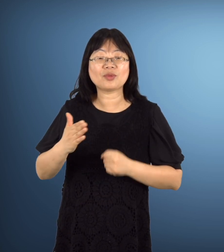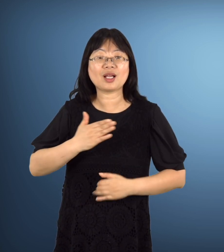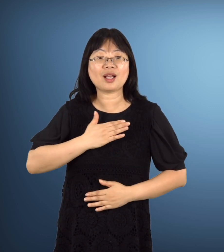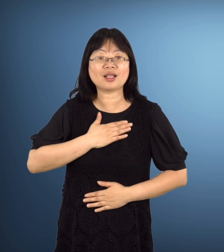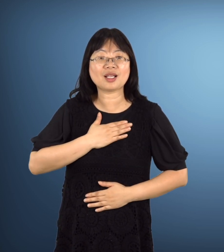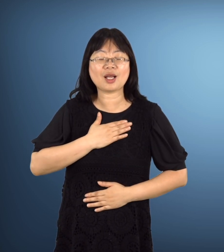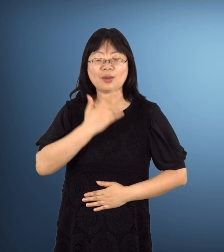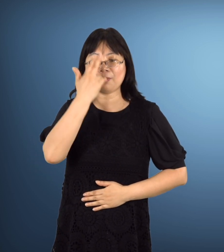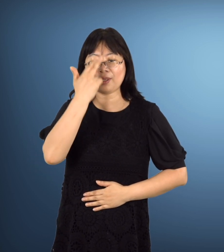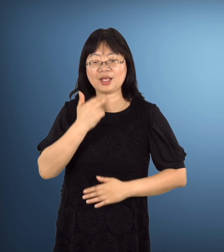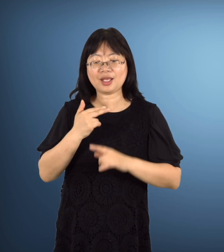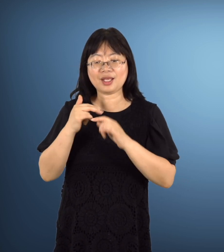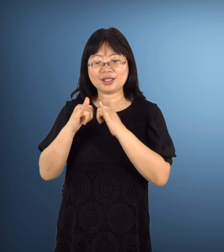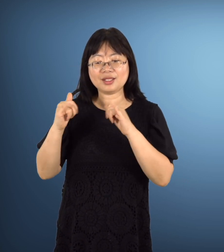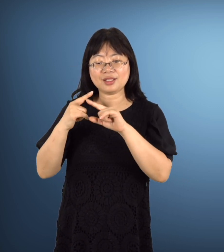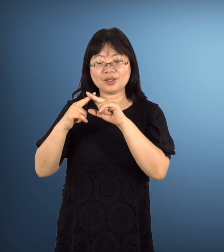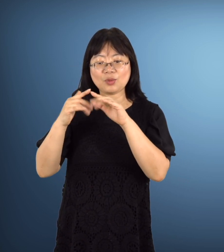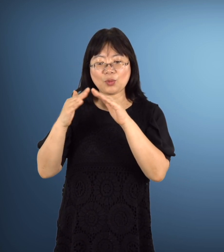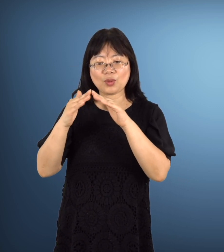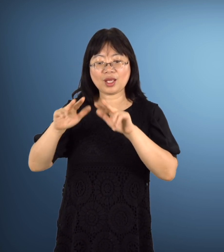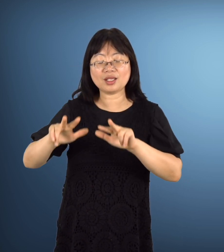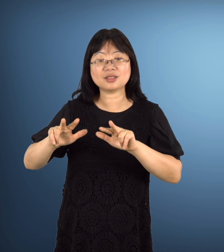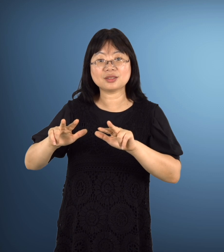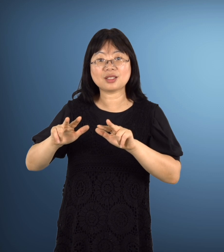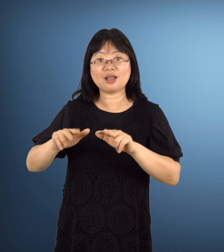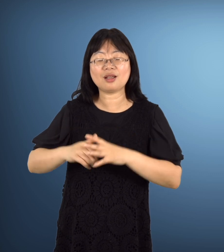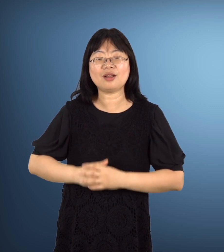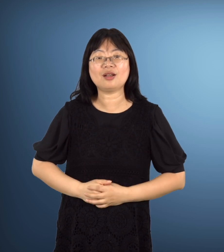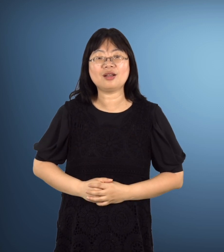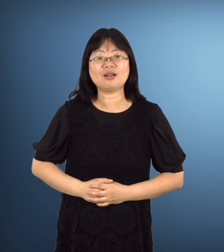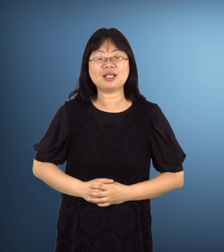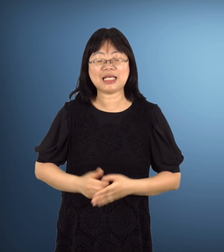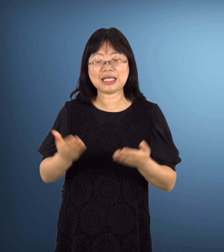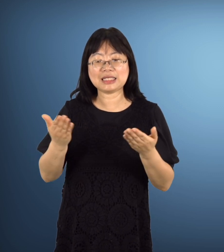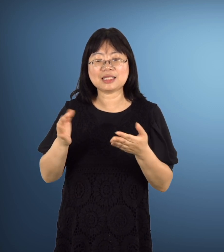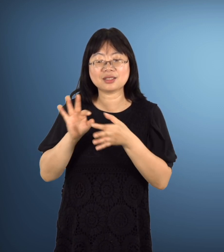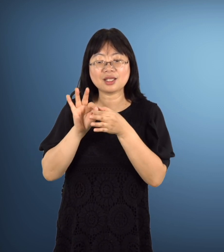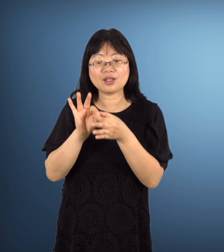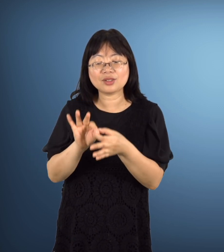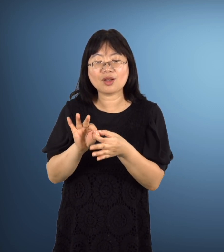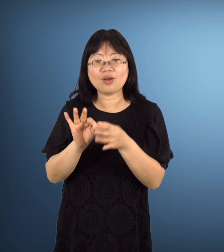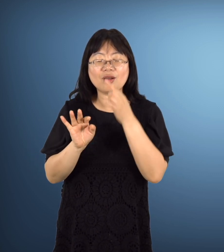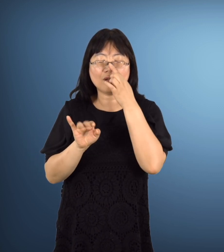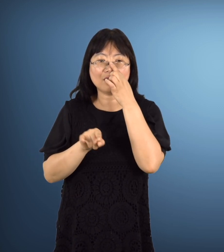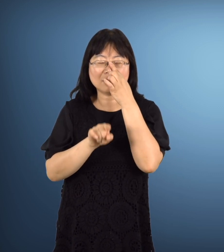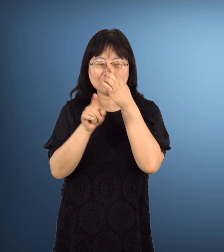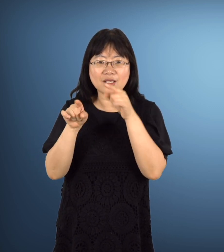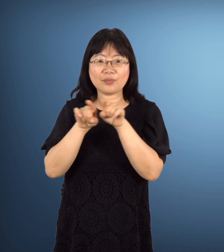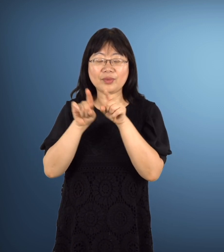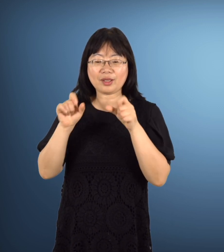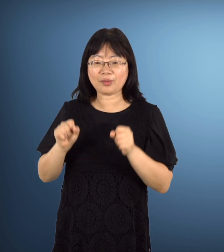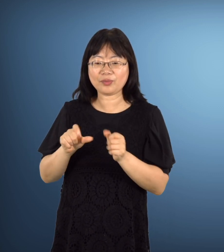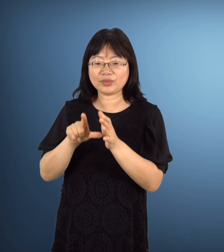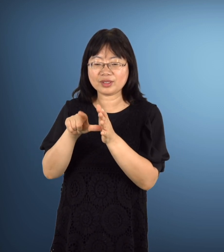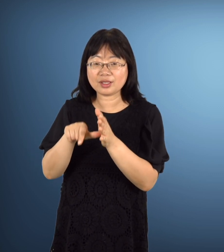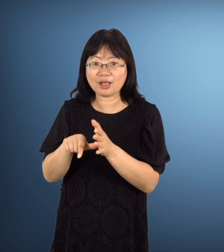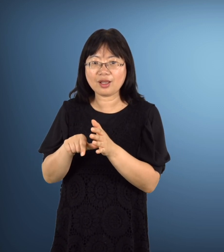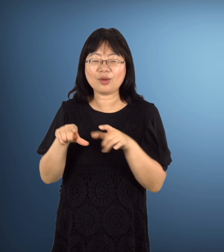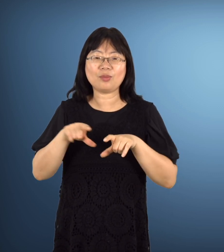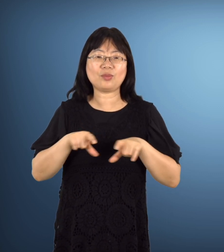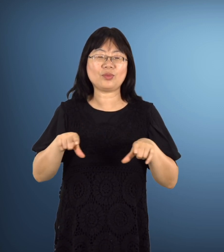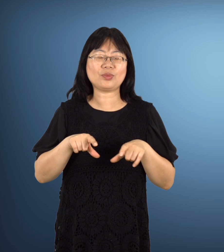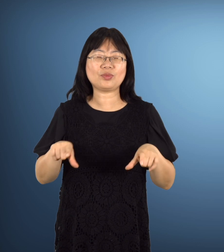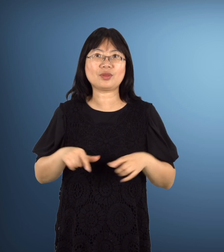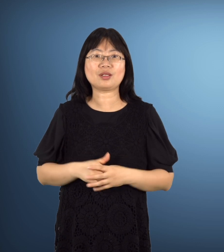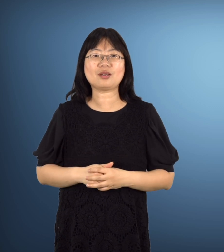제가 맹인교회 이제 일을 하면서 그들과 함께 머물 때